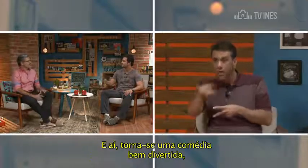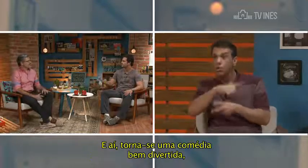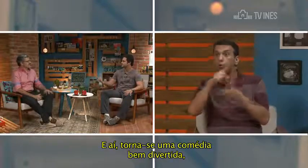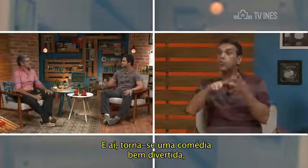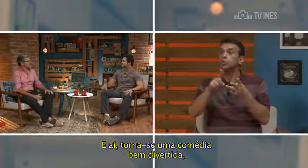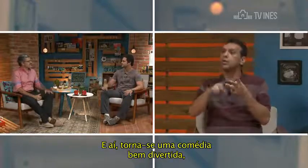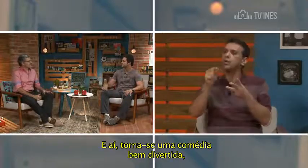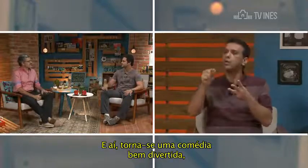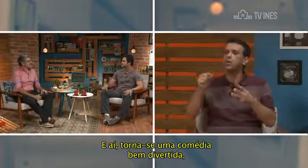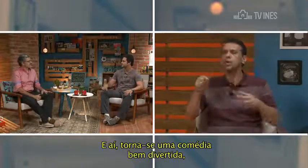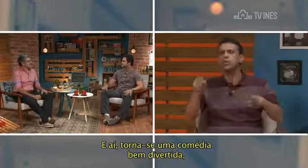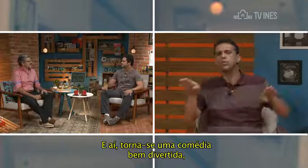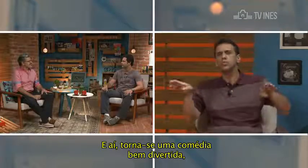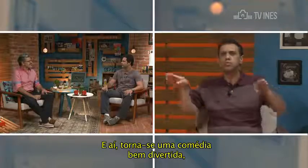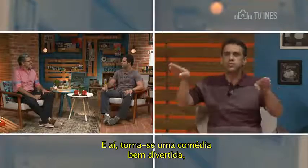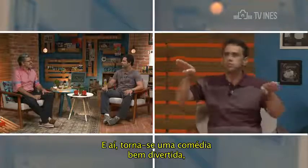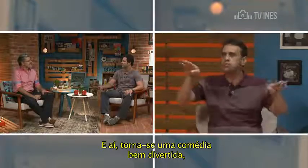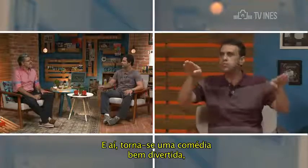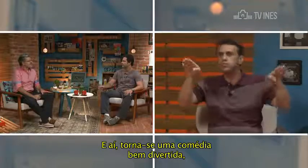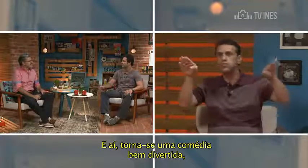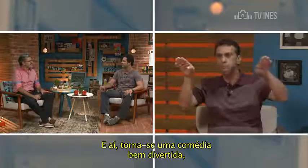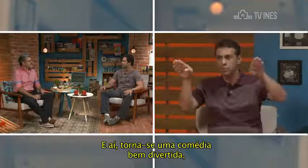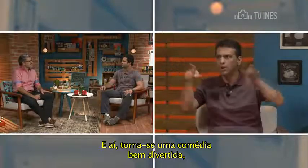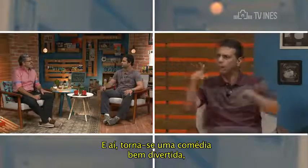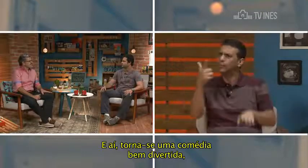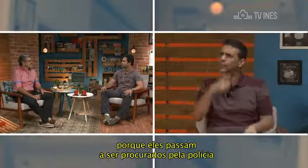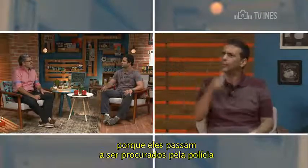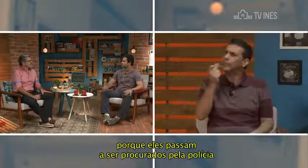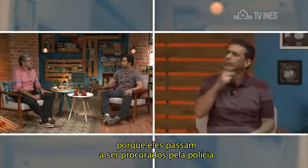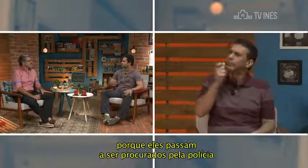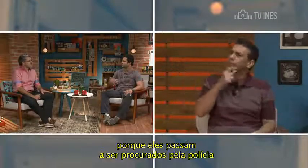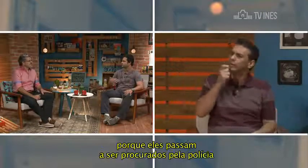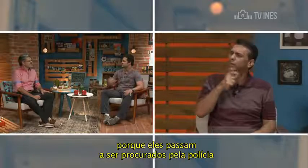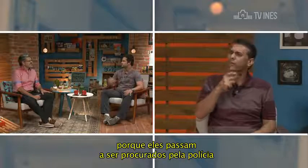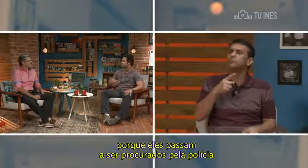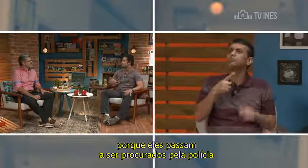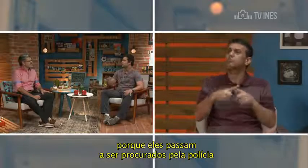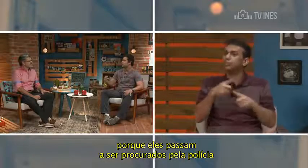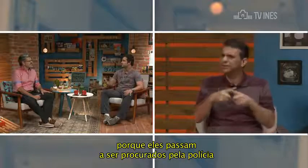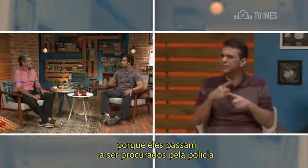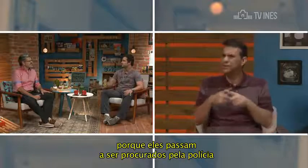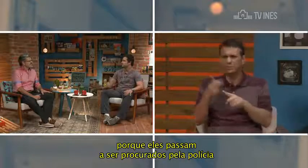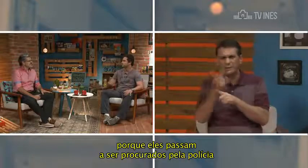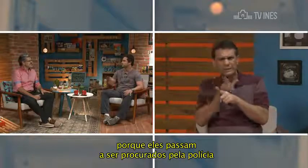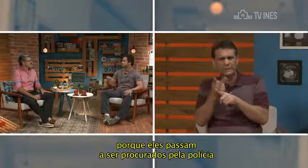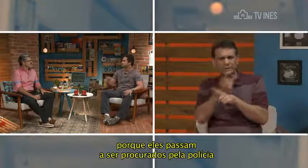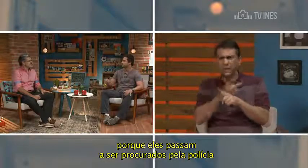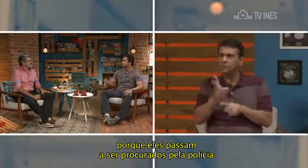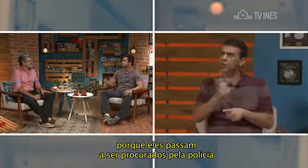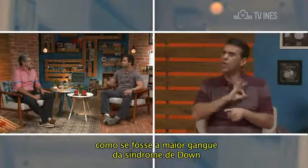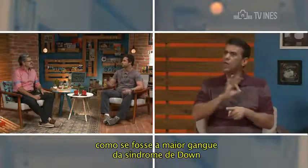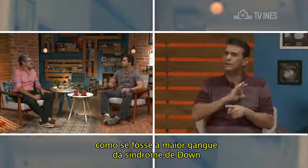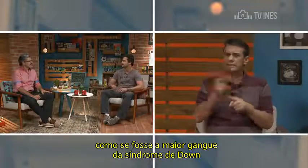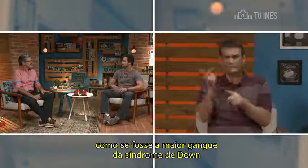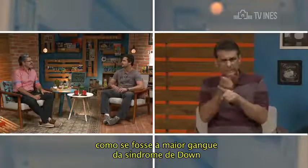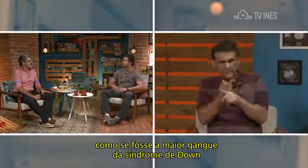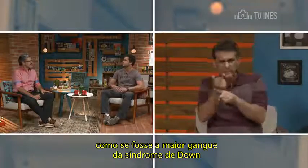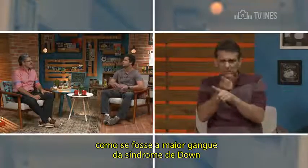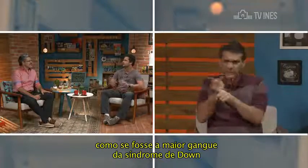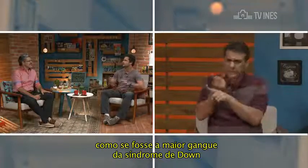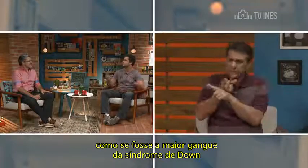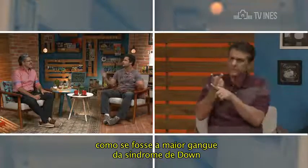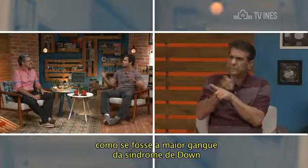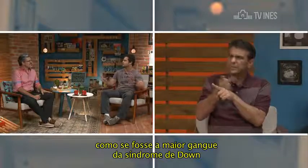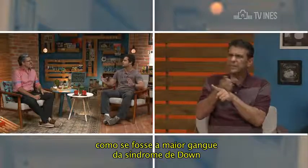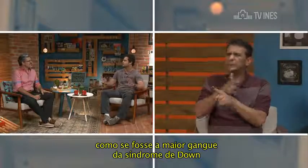aí torna-se uma comédia bem divertida, porque eles passam a ser procurados pela polícia como se fosse a